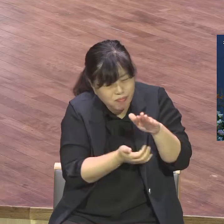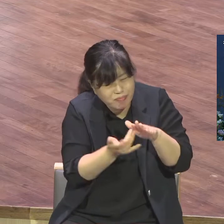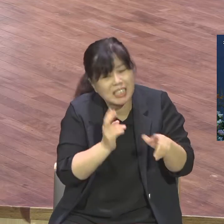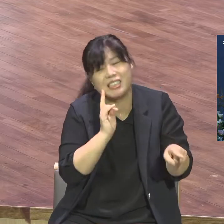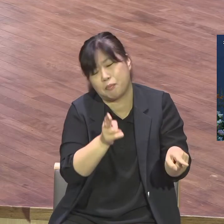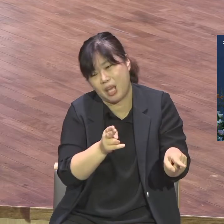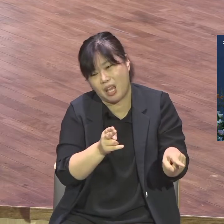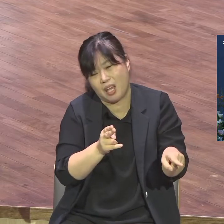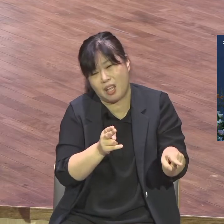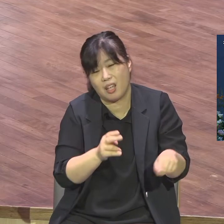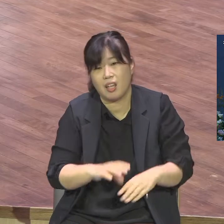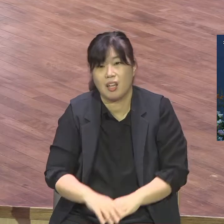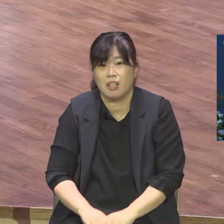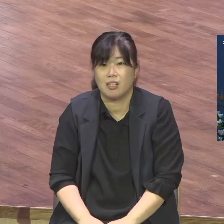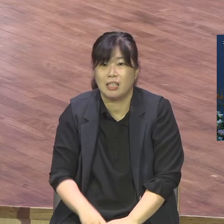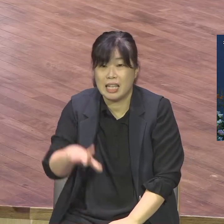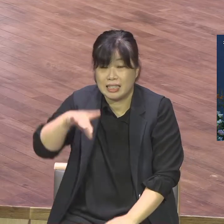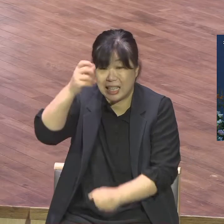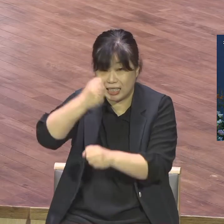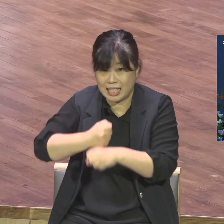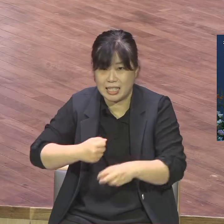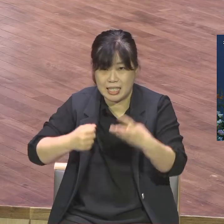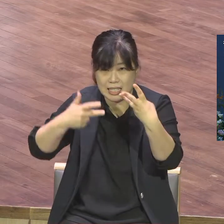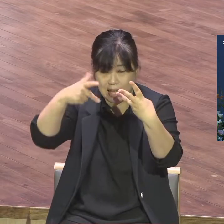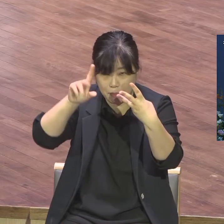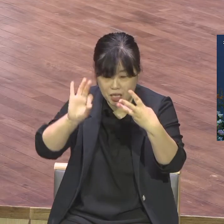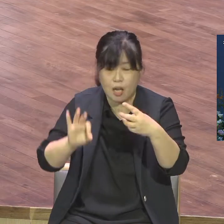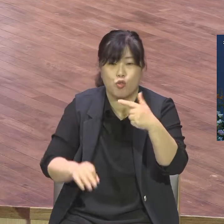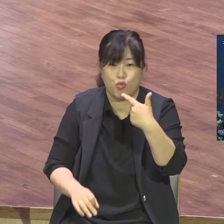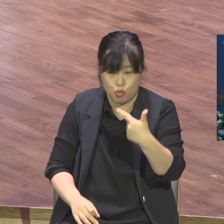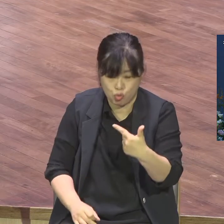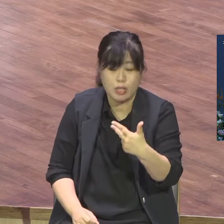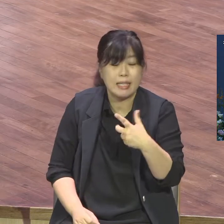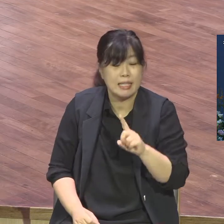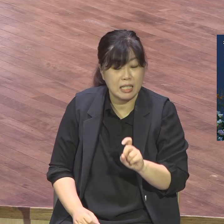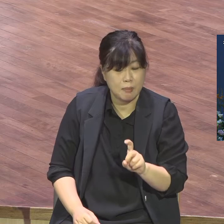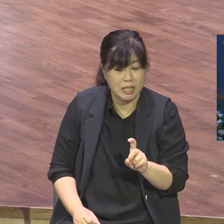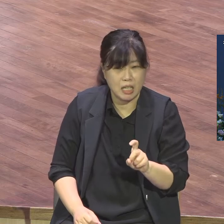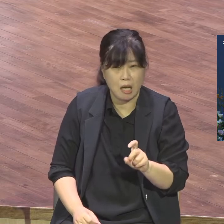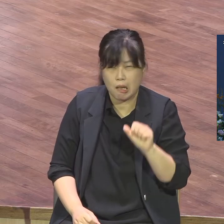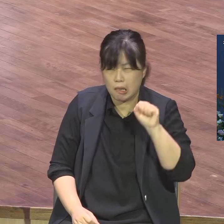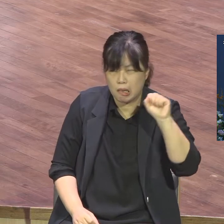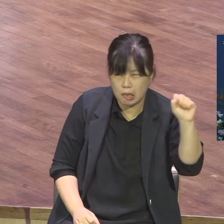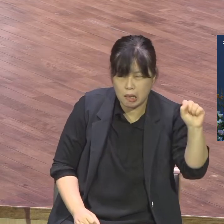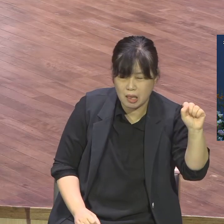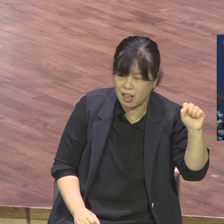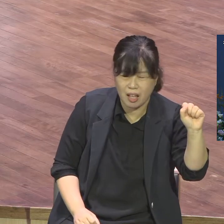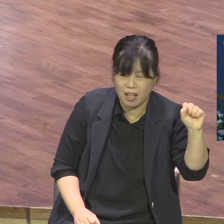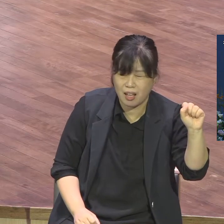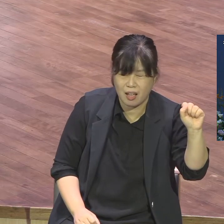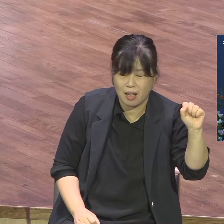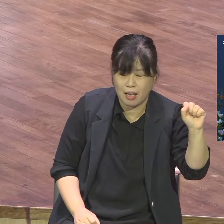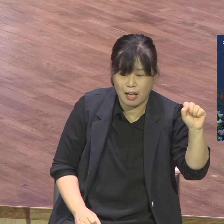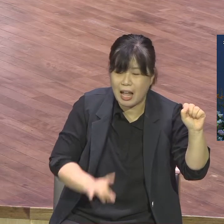6장, 11장 서론에 매이지 않았습니다. 속지 않았습니다. 삼오직으로 각인 뿌리 체질화